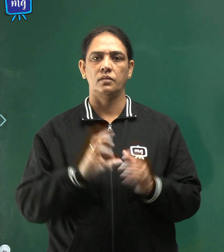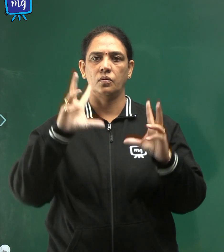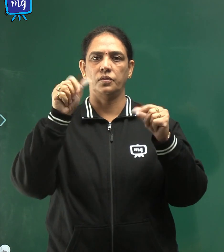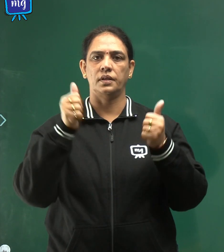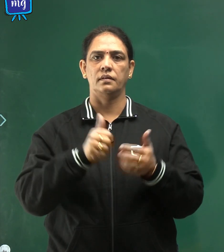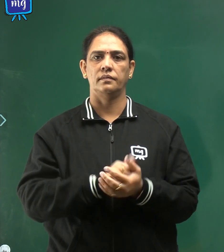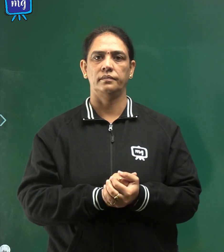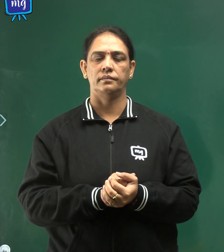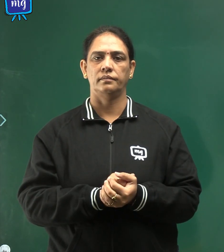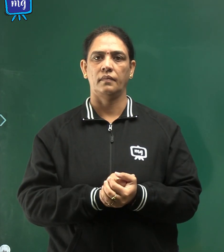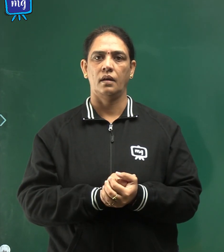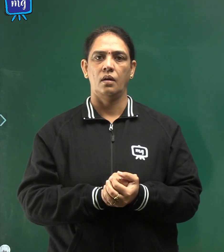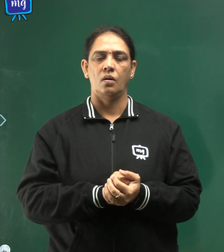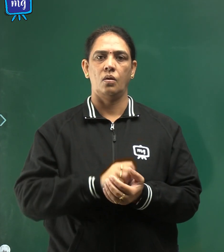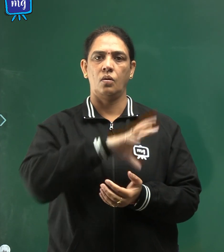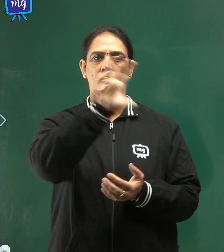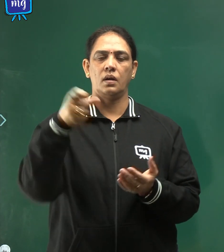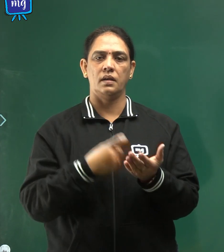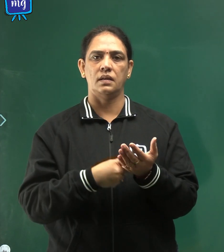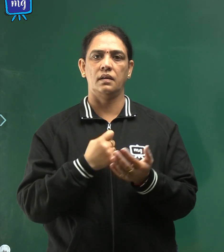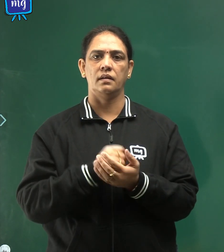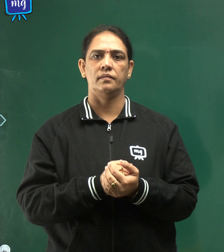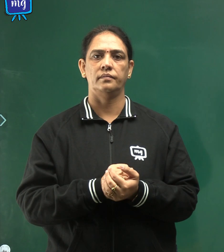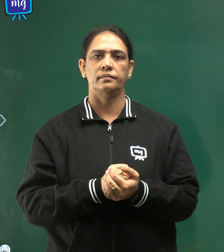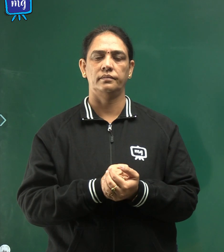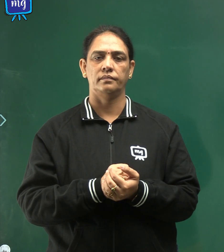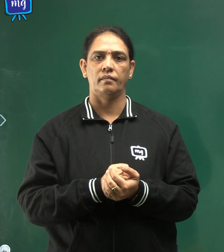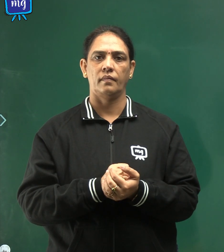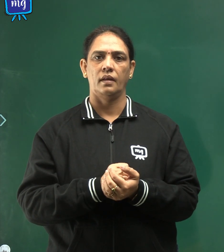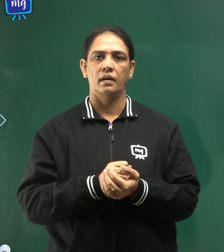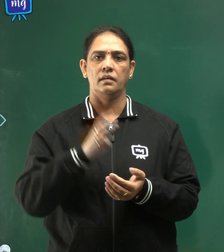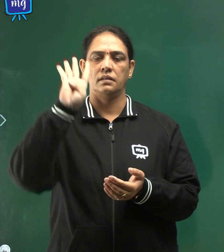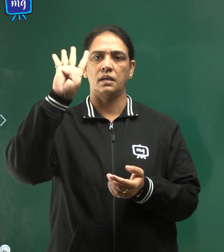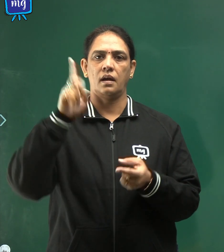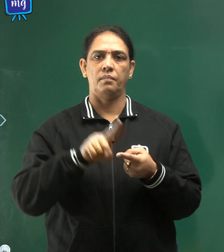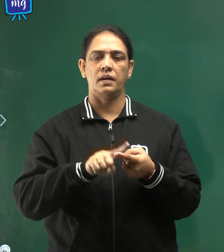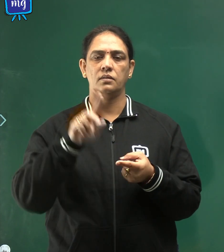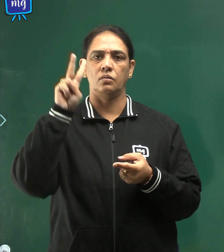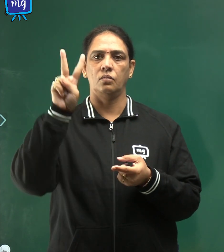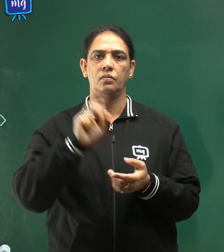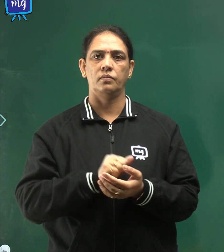हल। कुल परिणाम 4 + 2